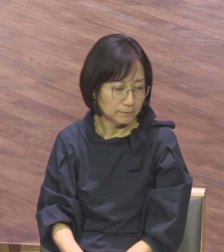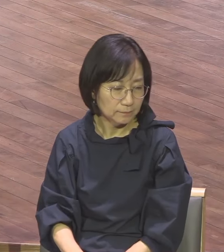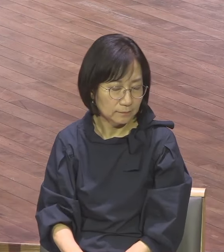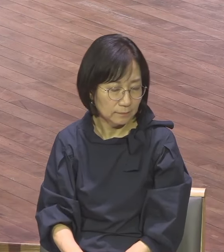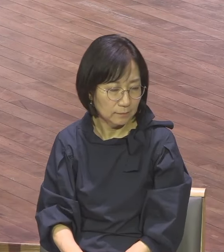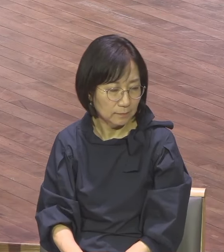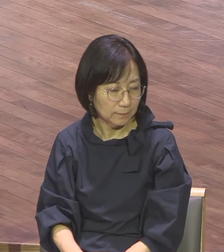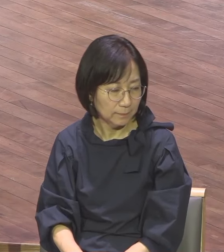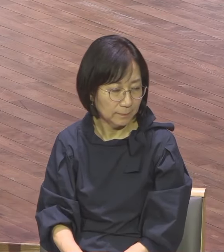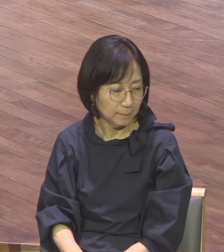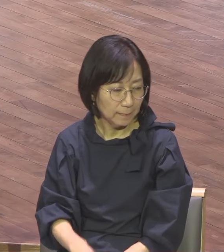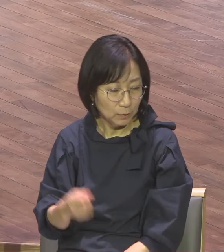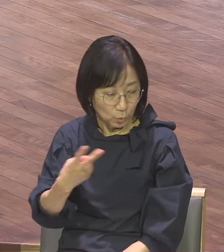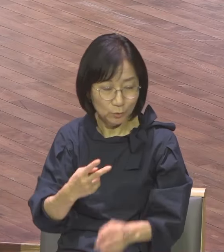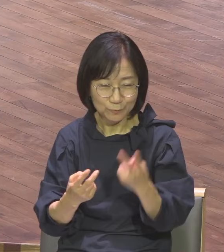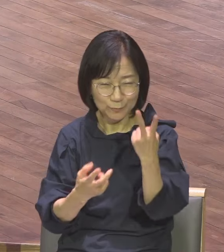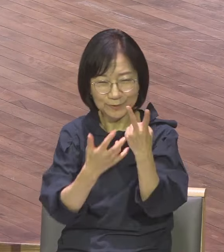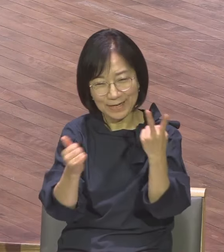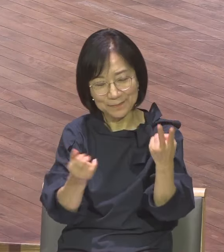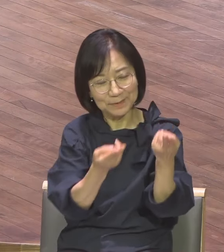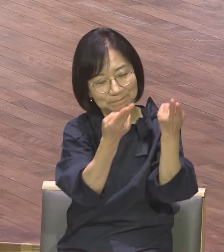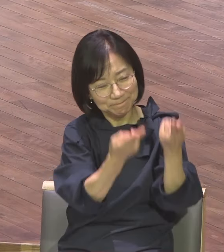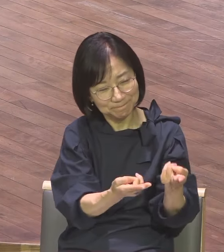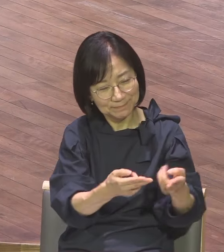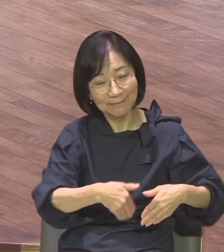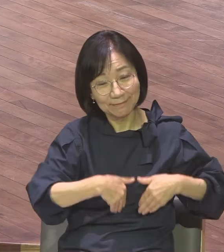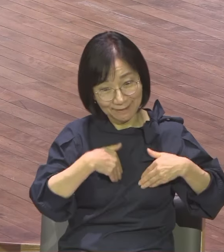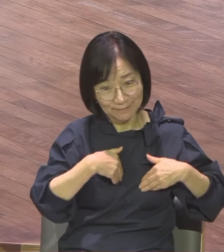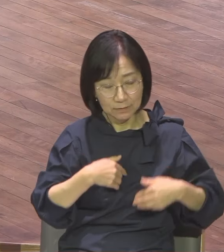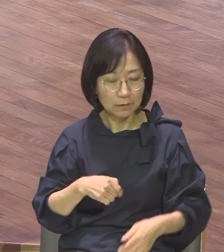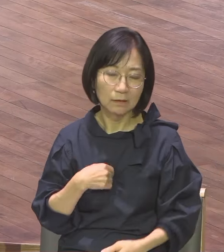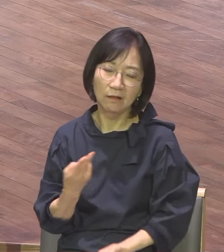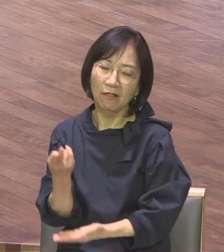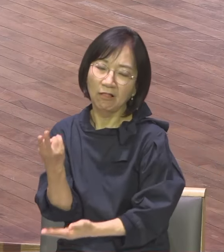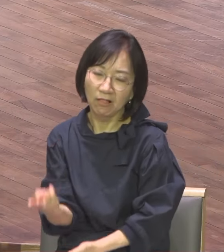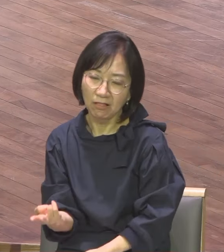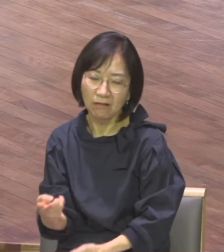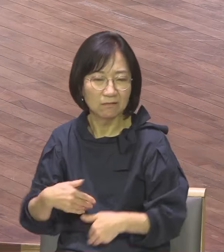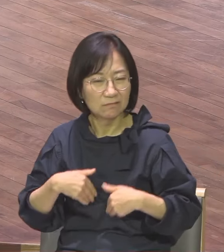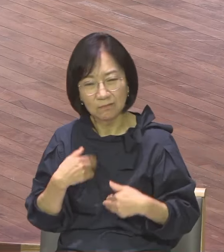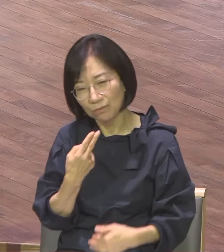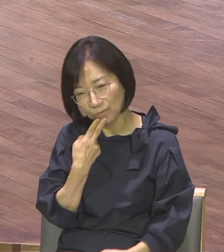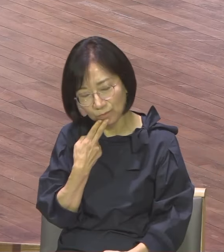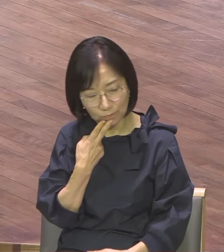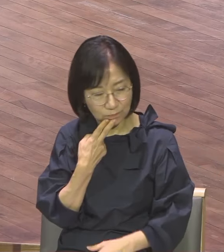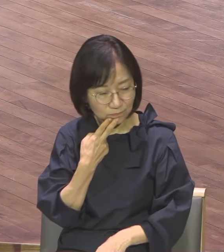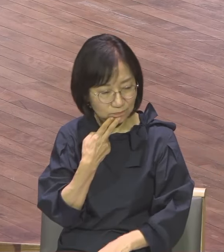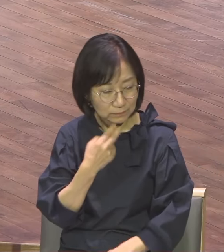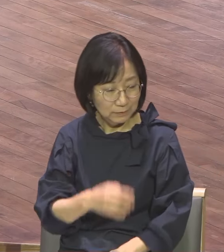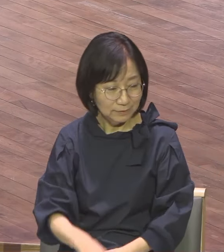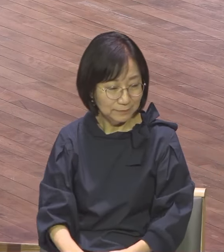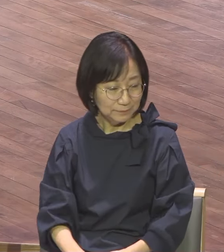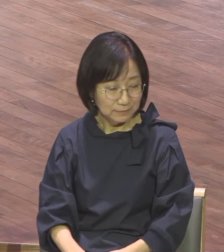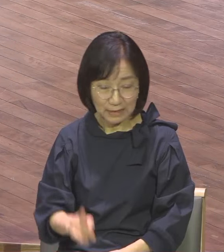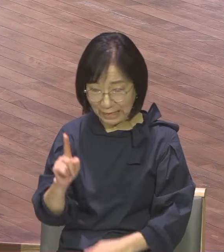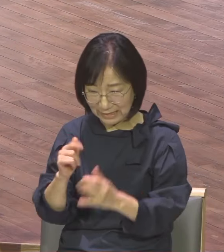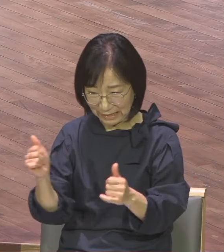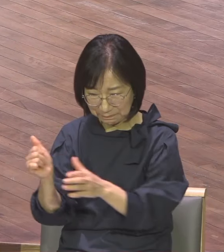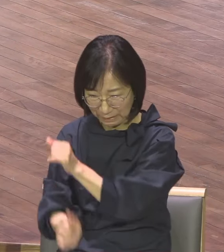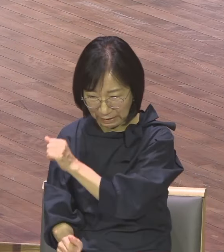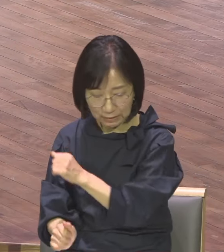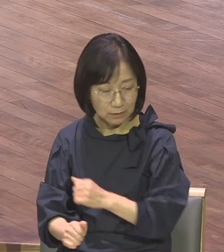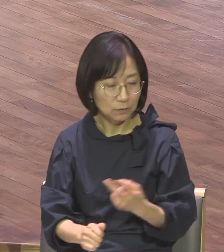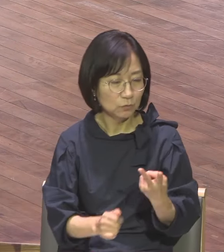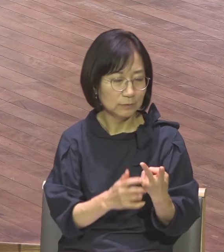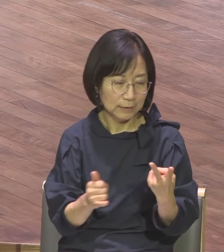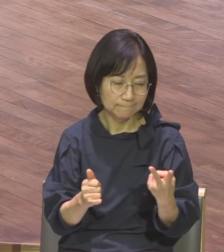없는 자에게 화가 있으리로다. 또 두 사람이 함께 누우면 따뜻하거니와 한 사람이 어찌 따뜻하랴. 한 사람이 피하거니와 두